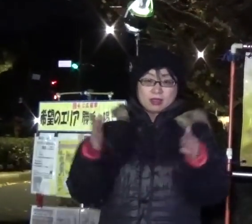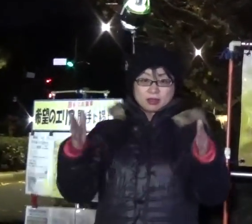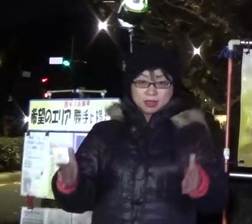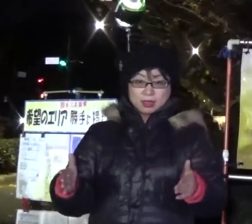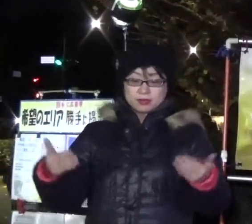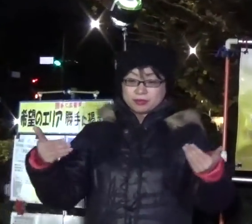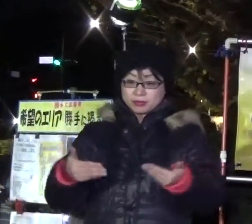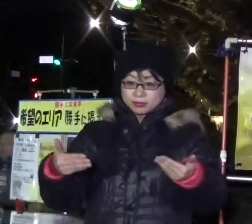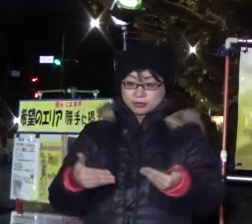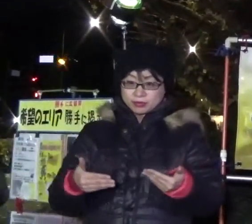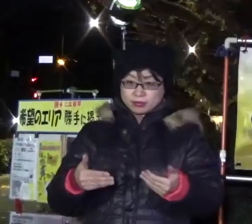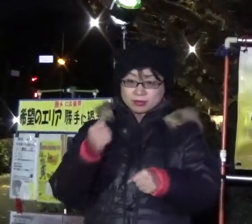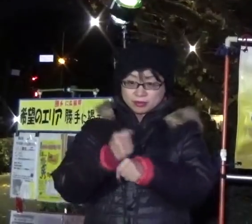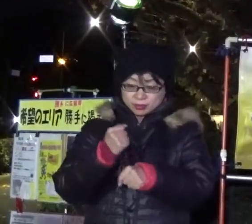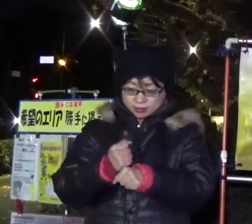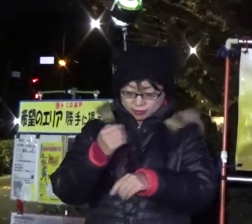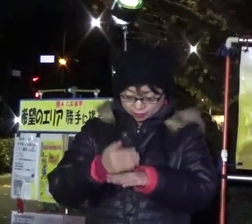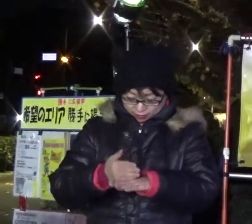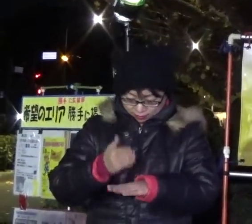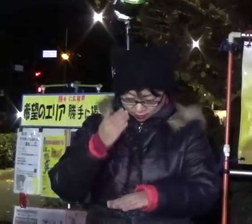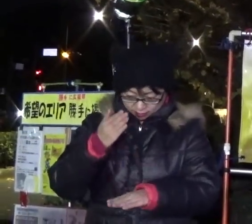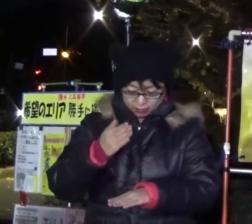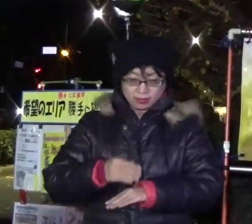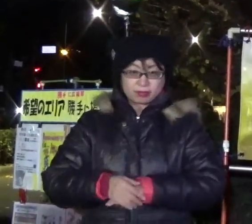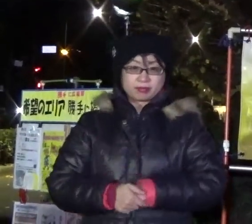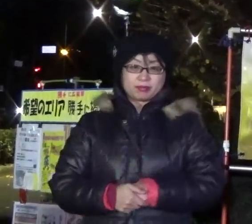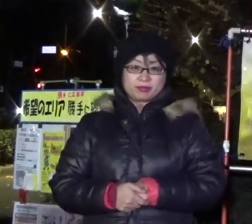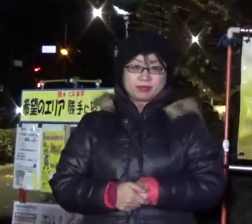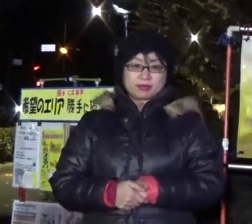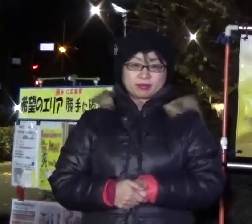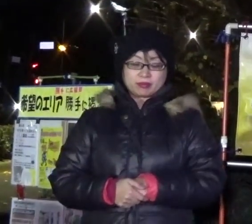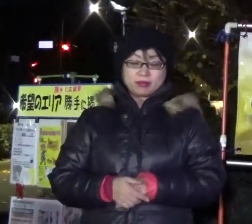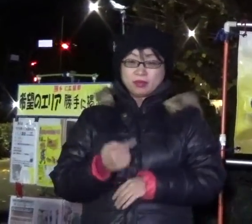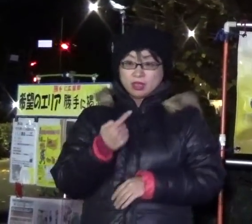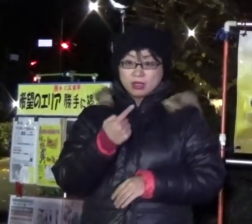事ご苦労様でした。で、私はですね、